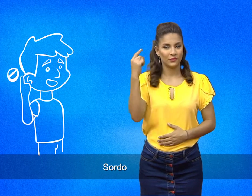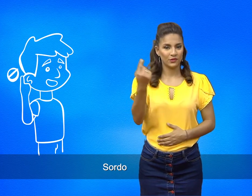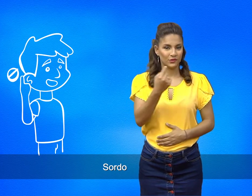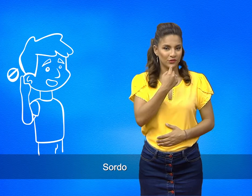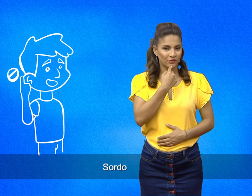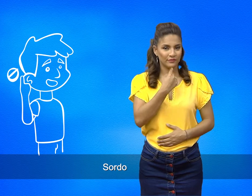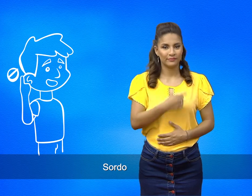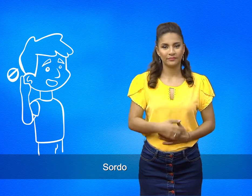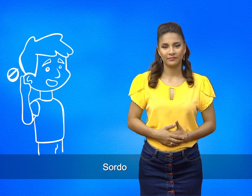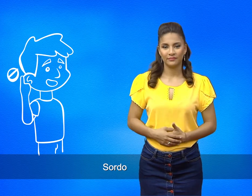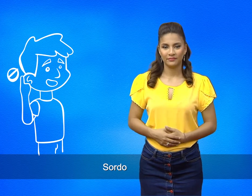sordo